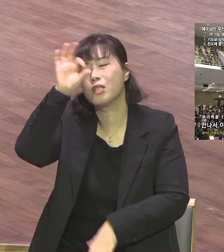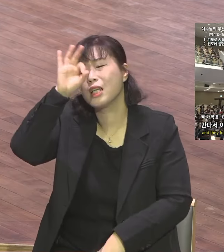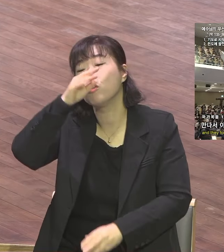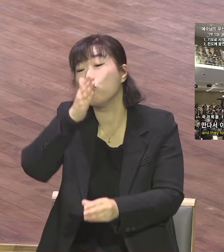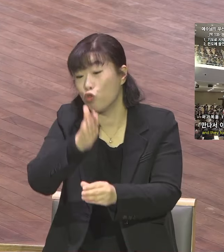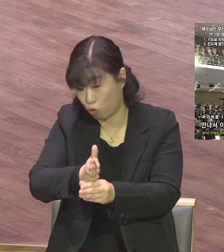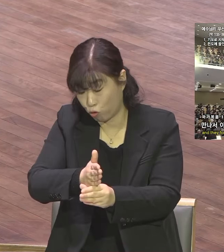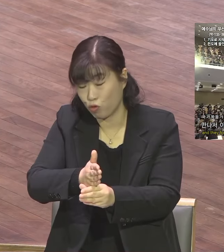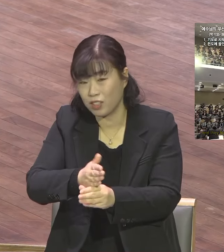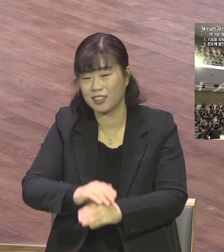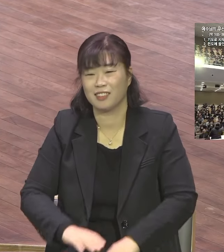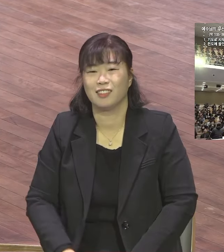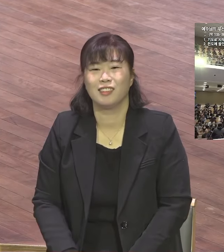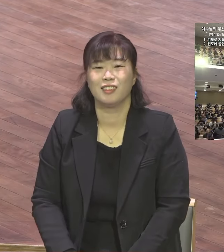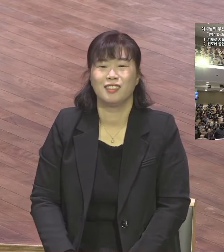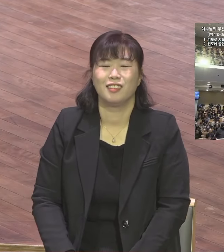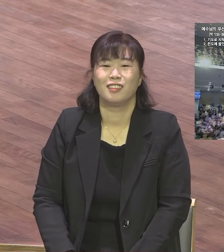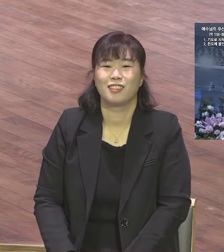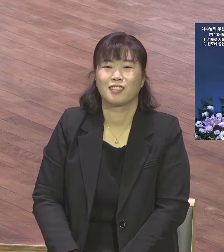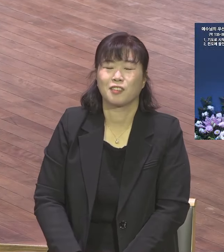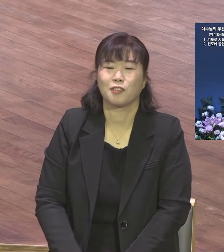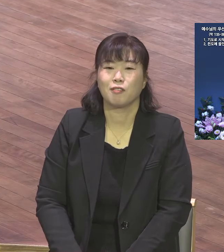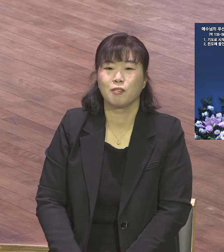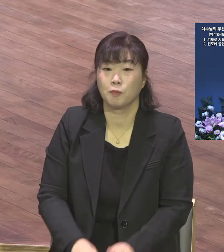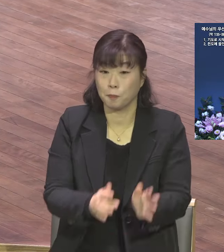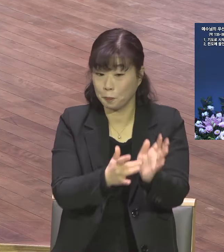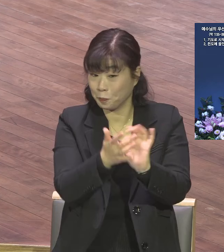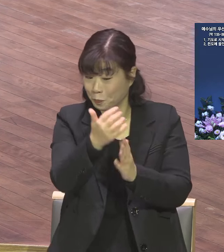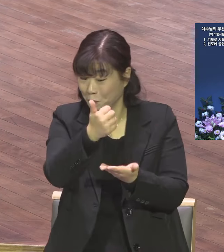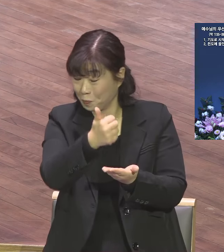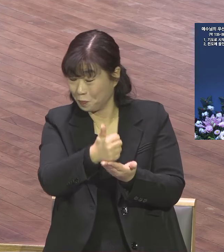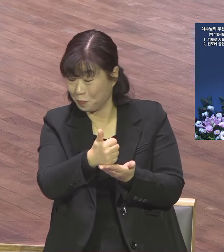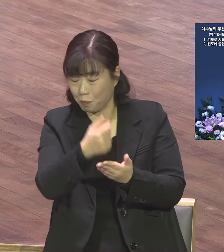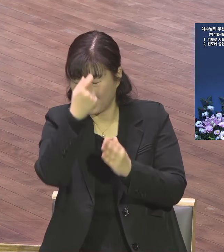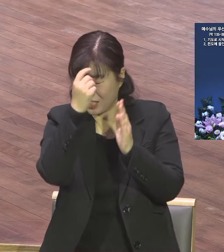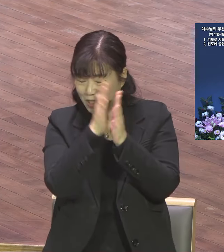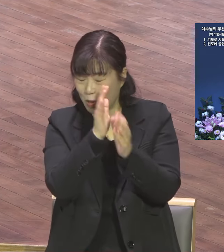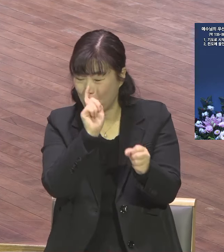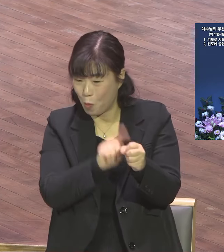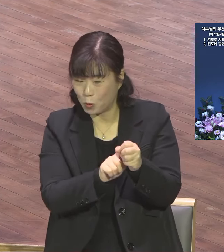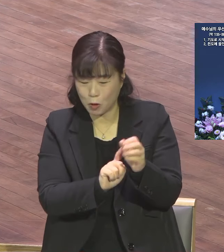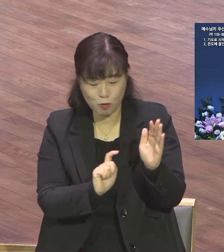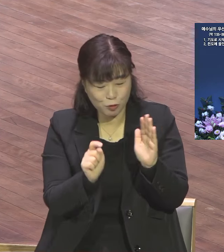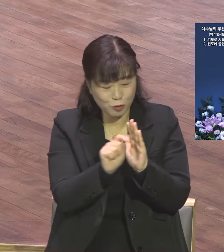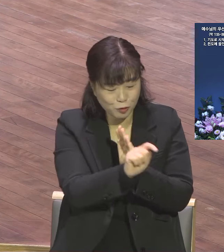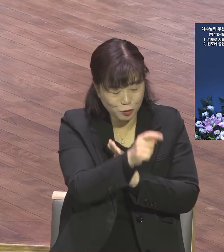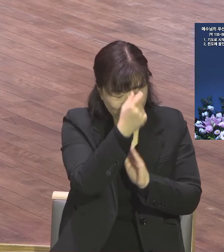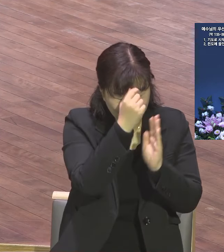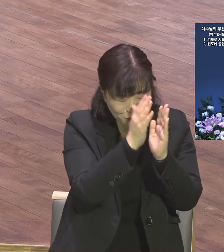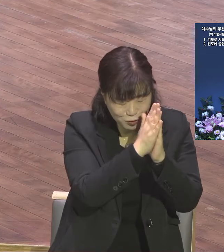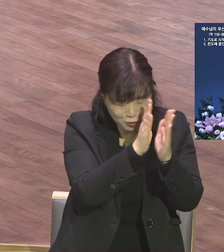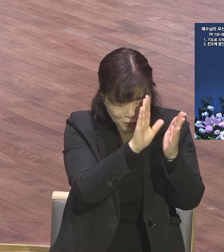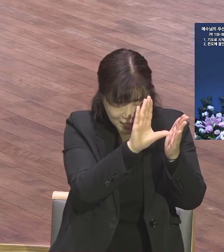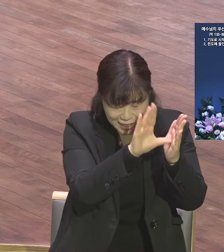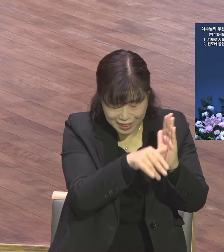찾나이다. 지금 본문 내용을 보면 예수님께서 기도하러 간 사이에 전날에 있었던 예수님의 치유 사역